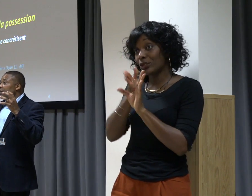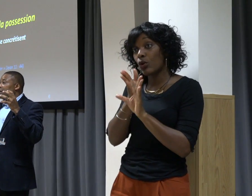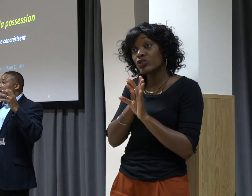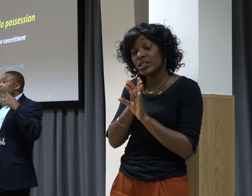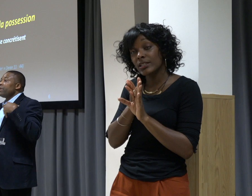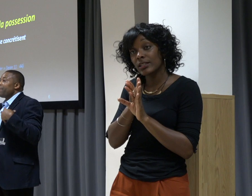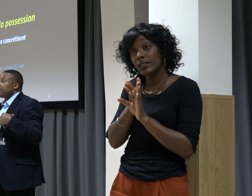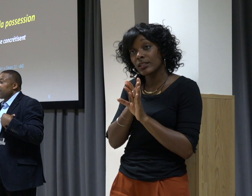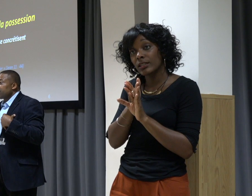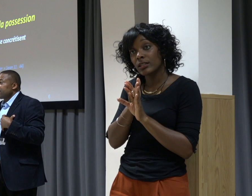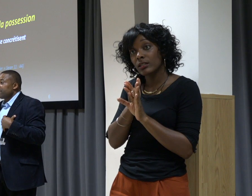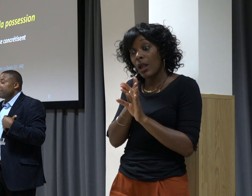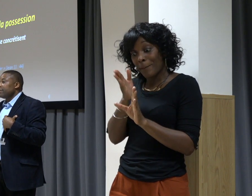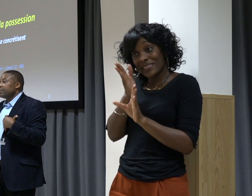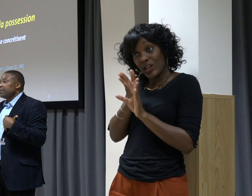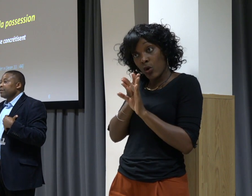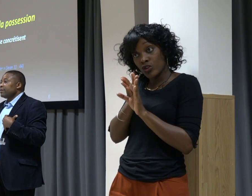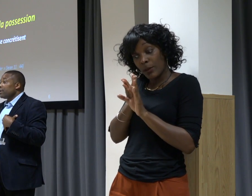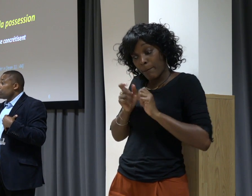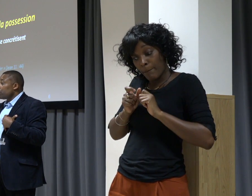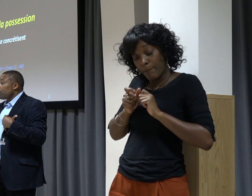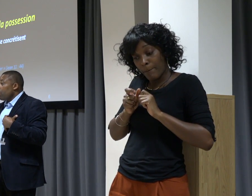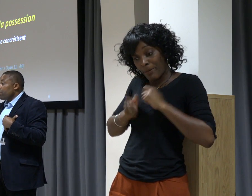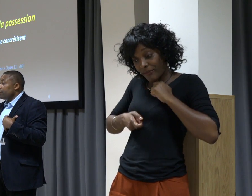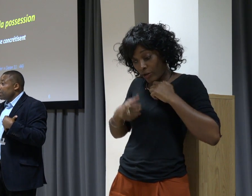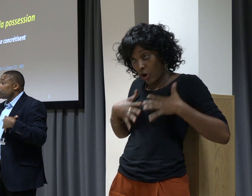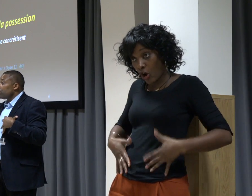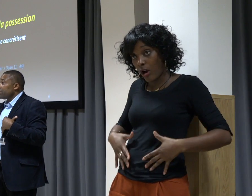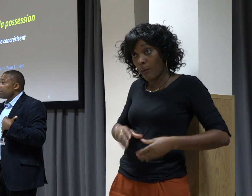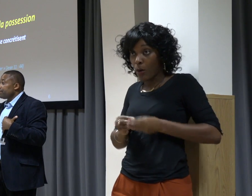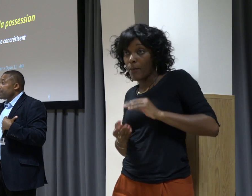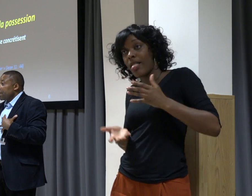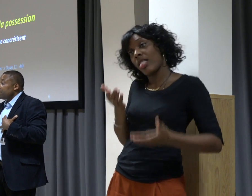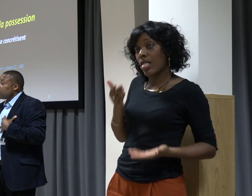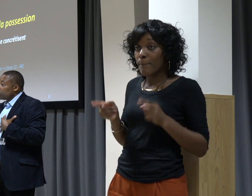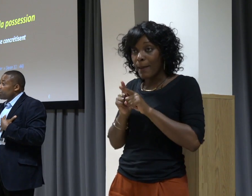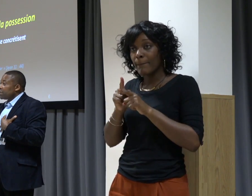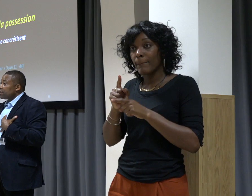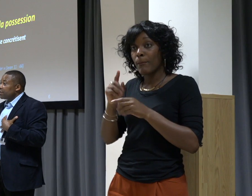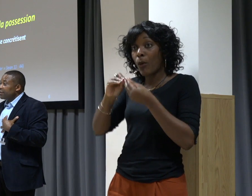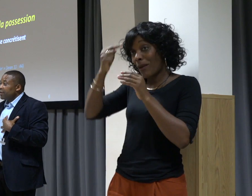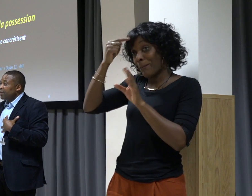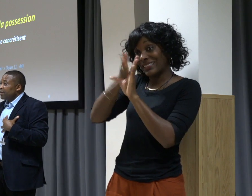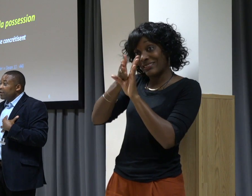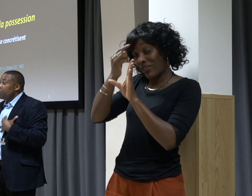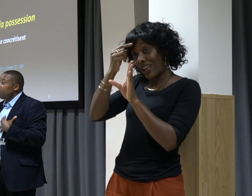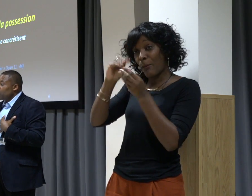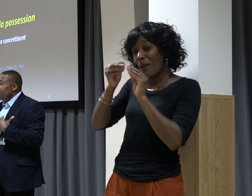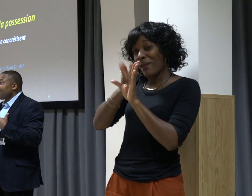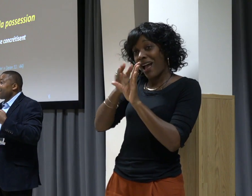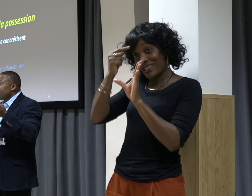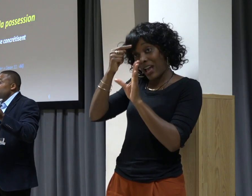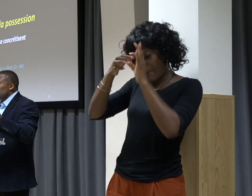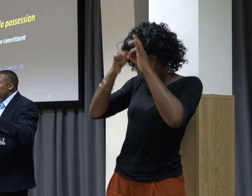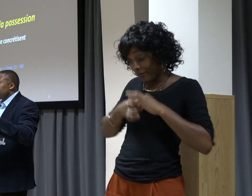mentales, qui ont un impact direct dans notre corps, dans notre vie, des maladies psychosomatiques. De même, je crois